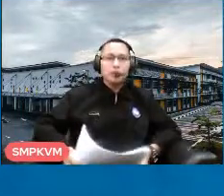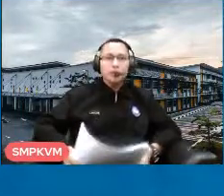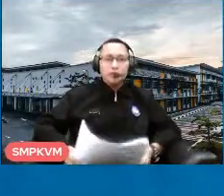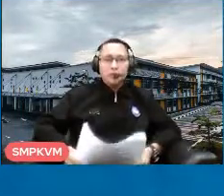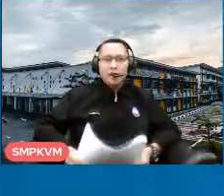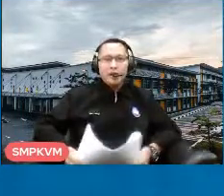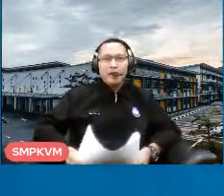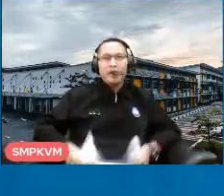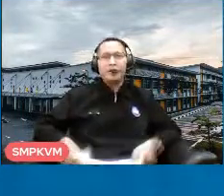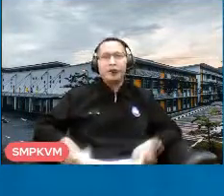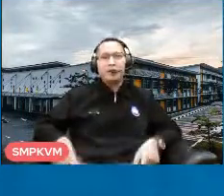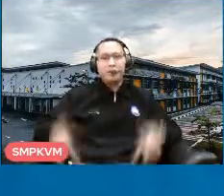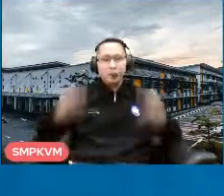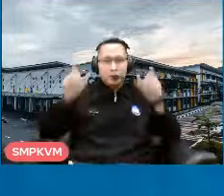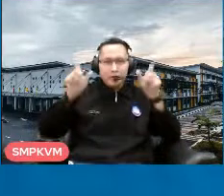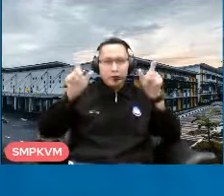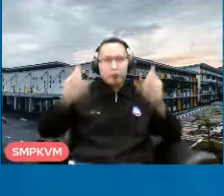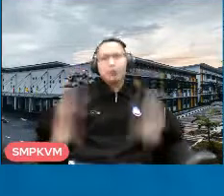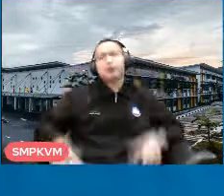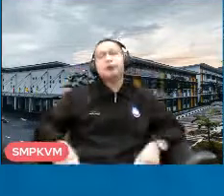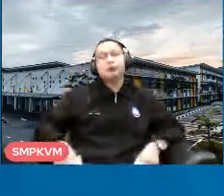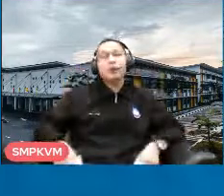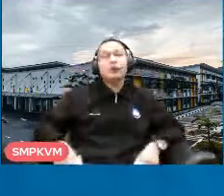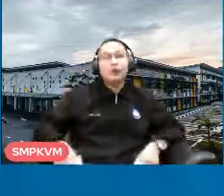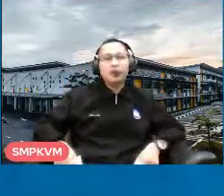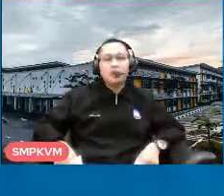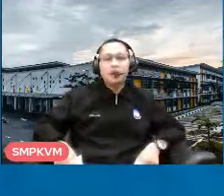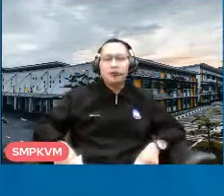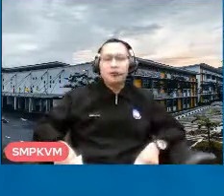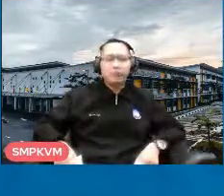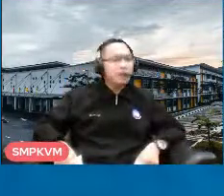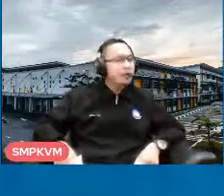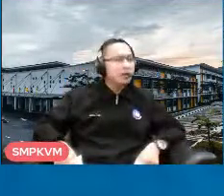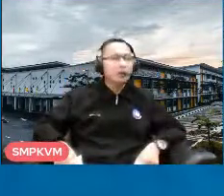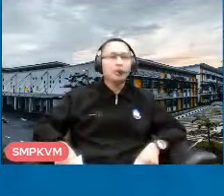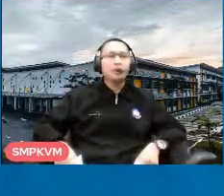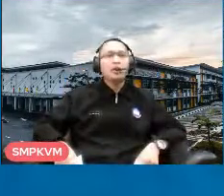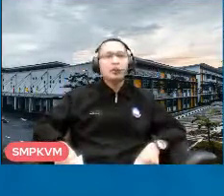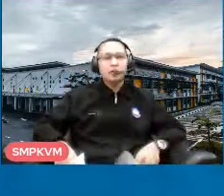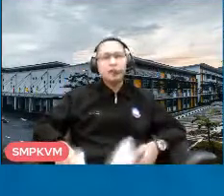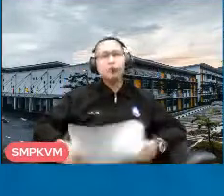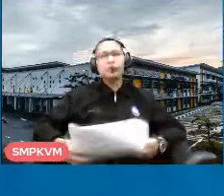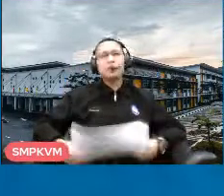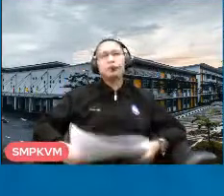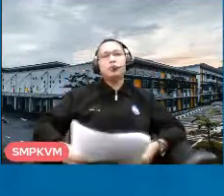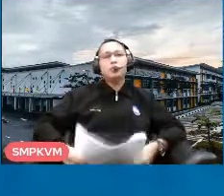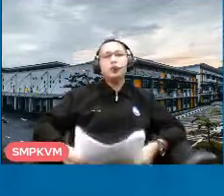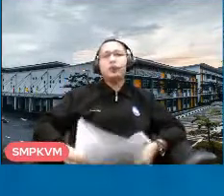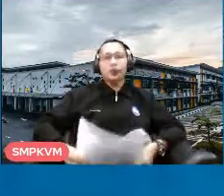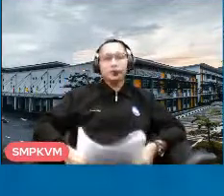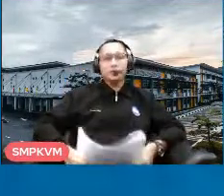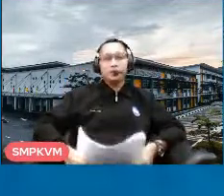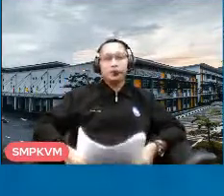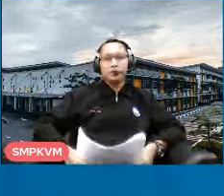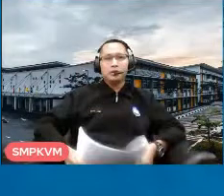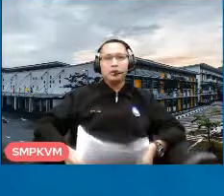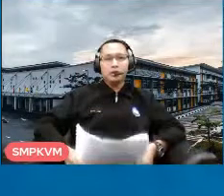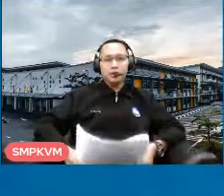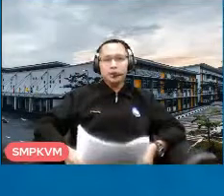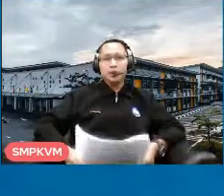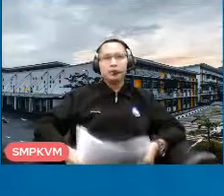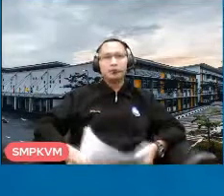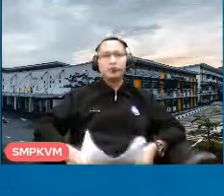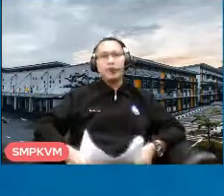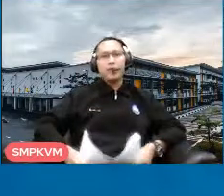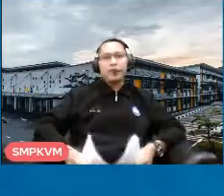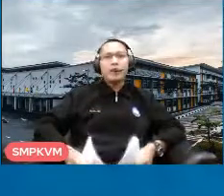sampah dan lain-lain emas adalah itu bahwa atau banyak lagi lah banyak lagi 1001 kiss lagi-lagi